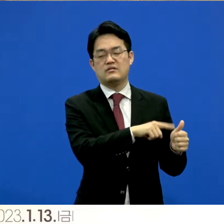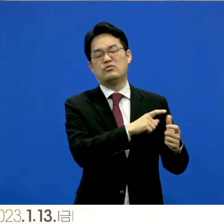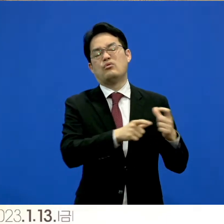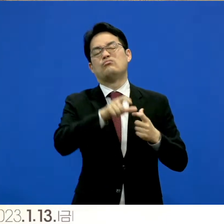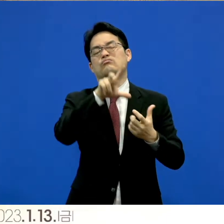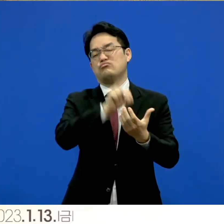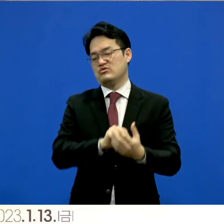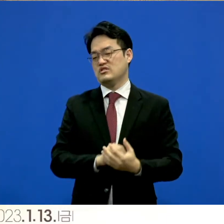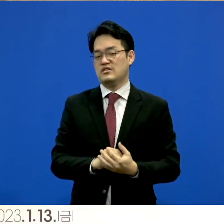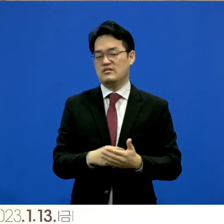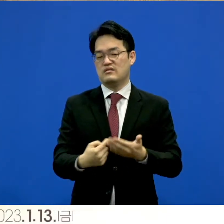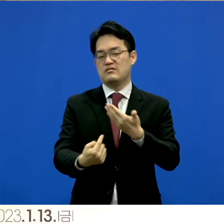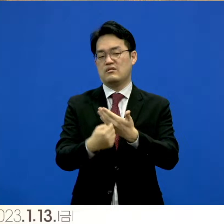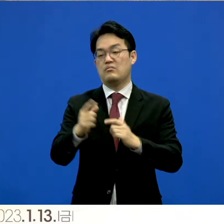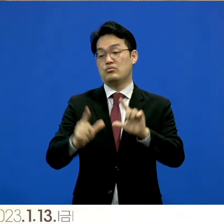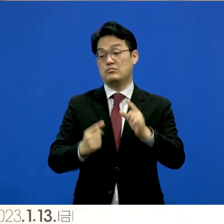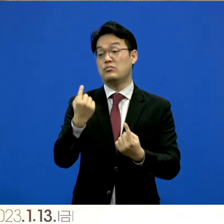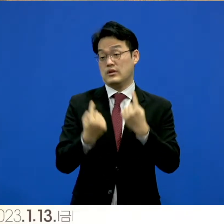타락한